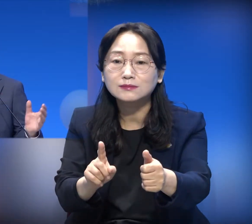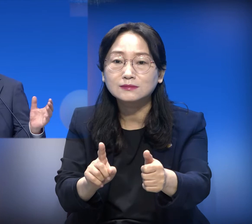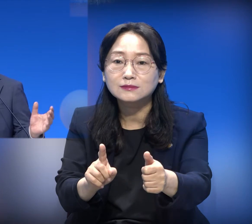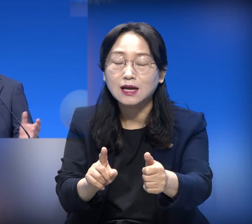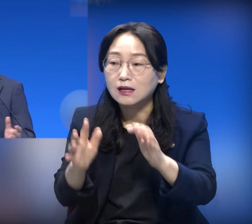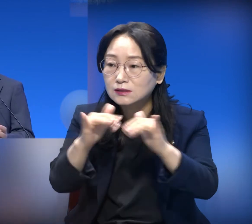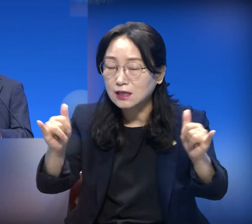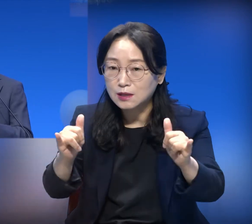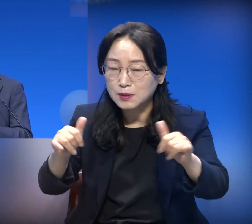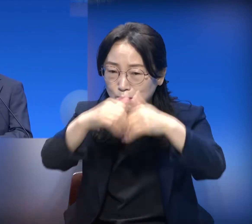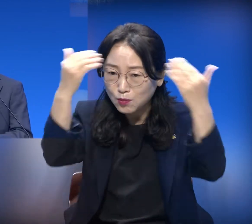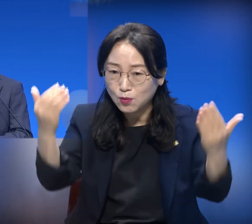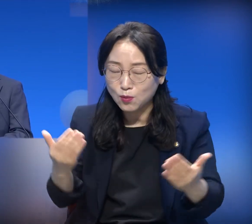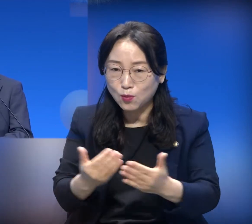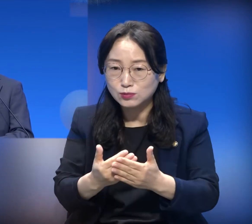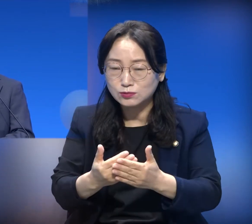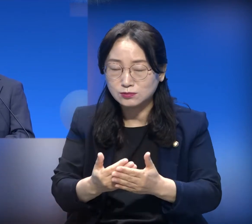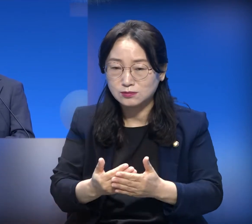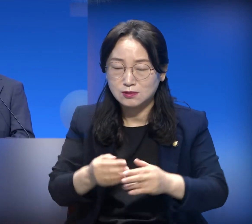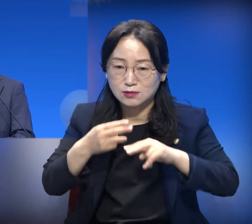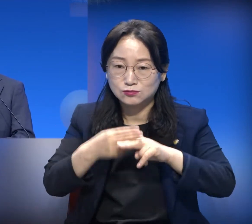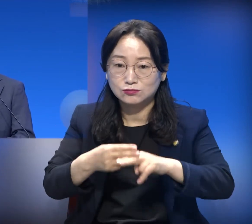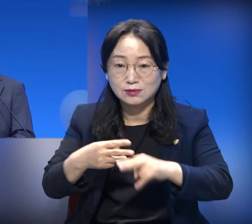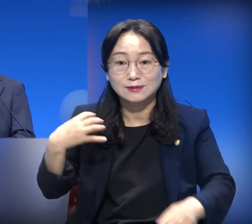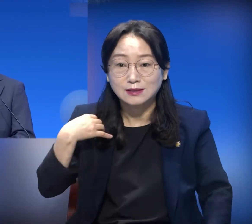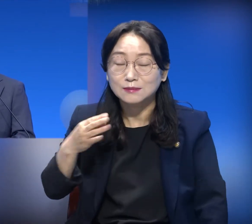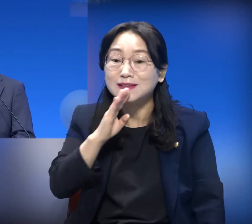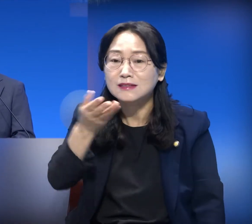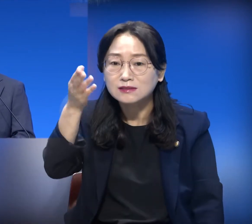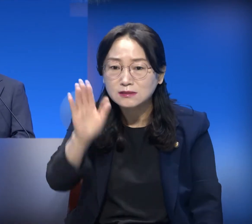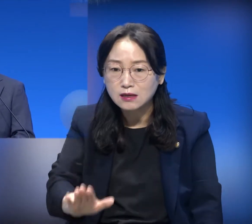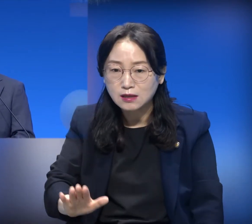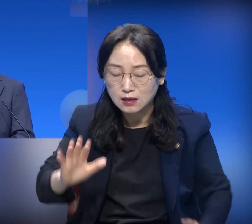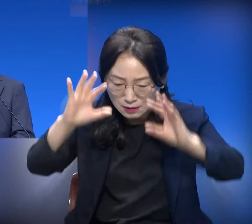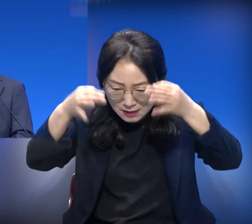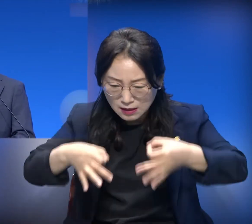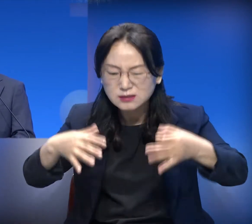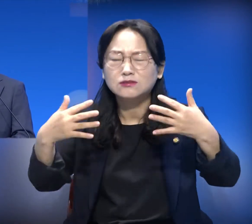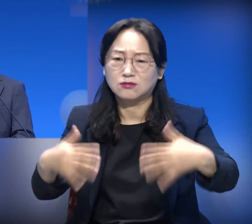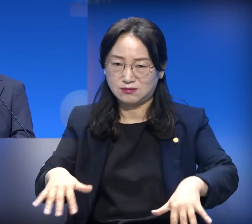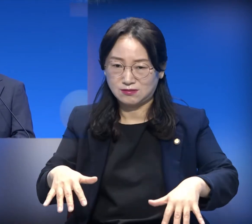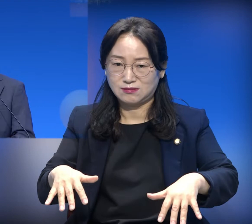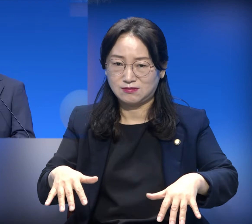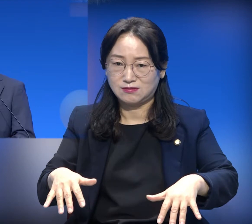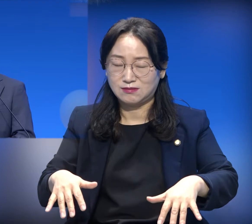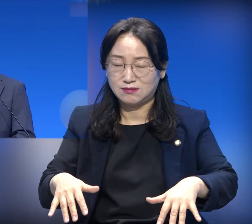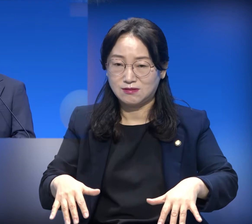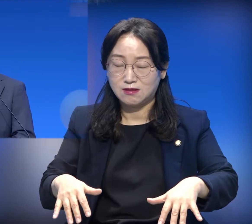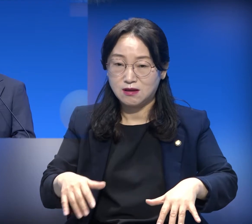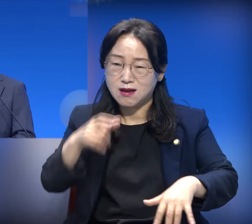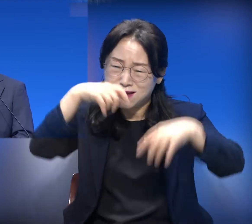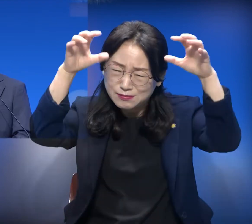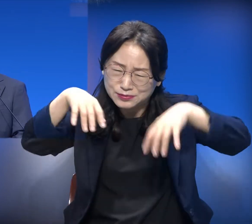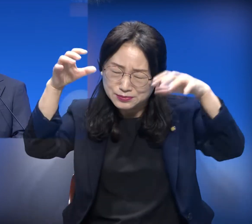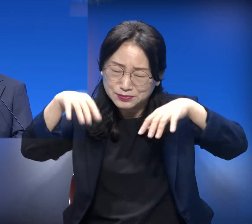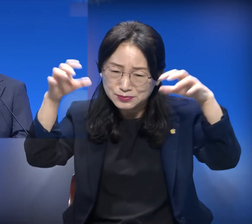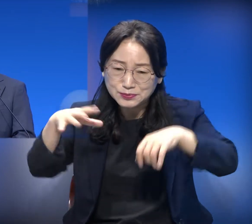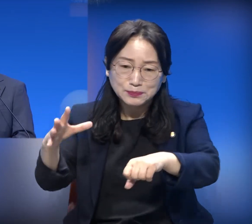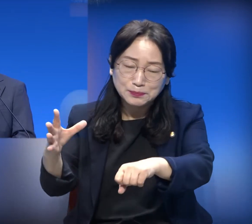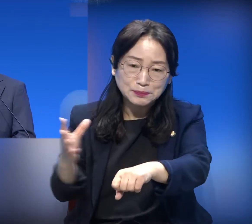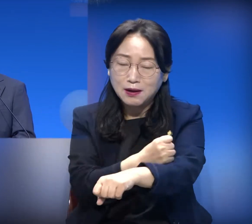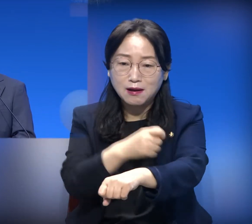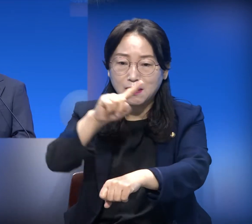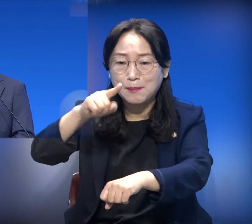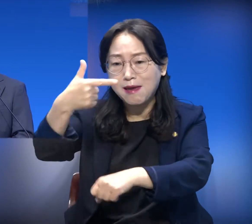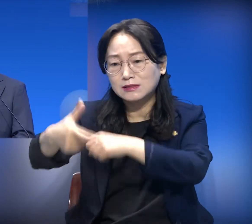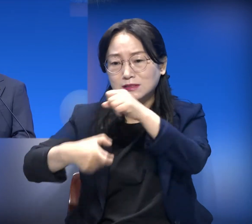인간이 만물의 영장이라고 하지만 한없이 연약한 존재입니다. 기상관측 이래로